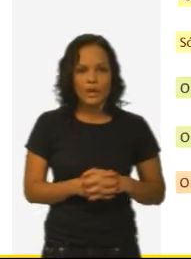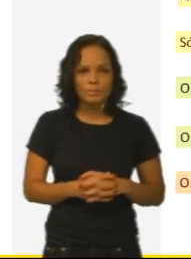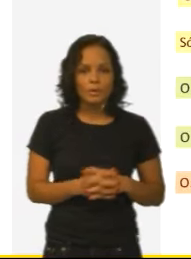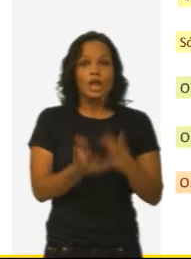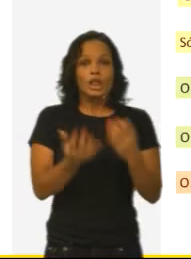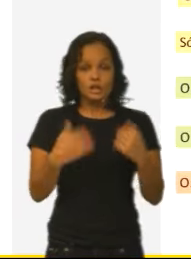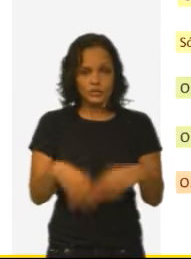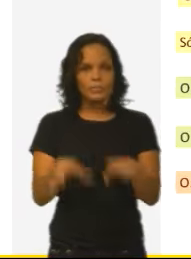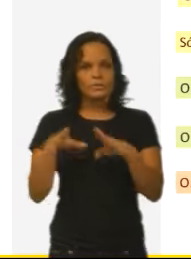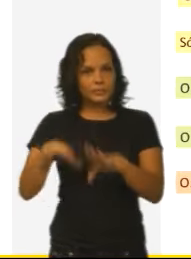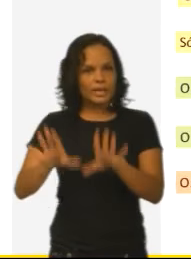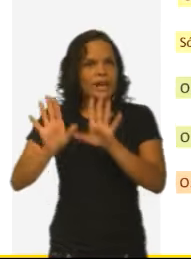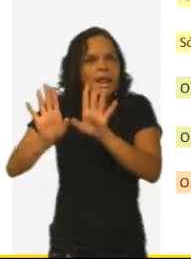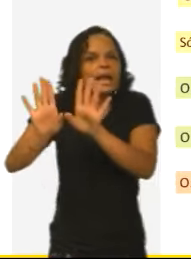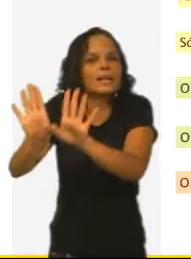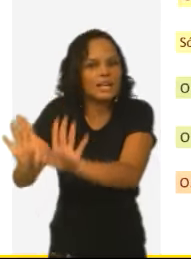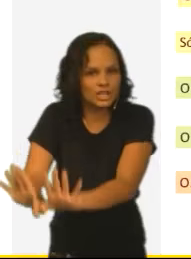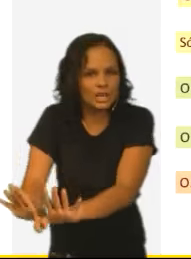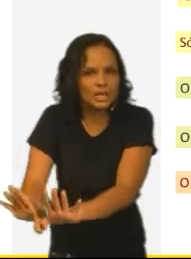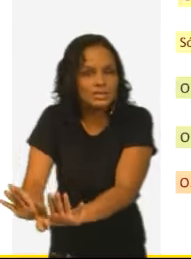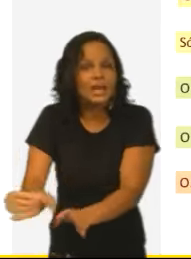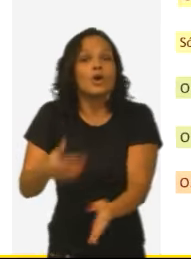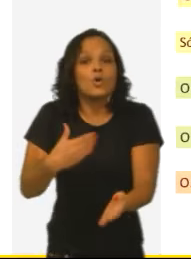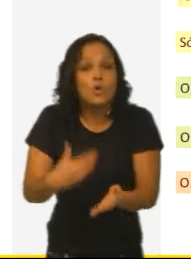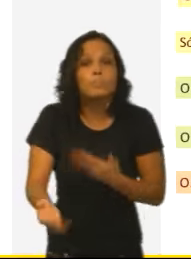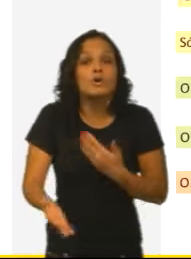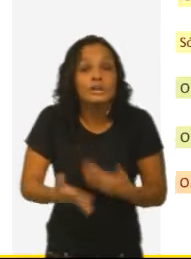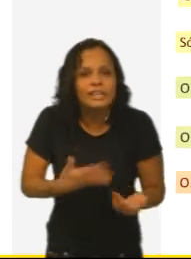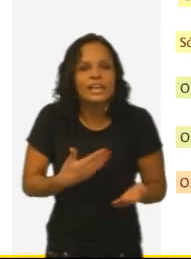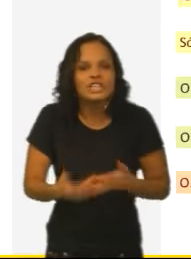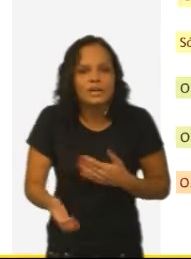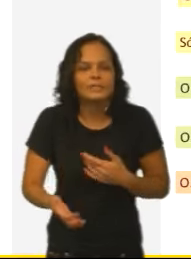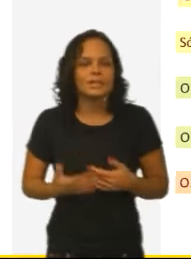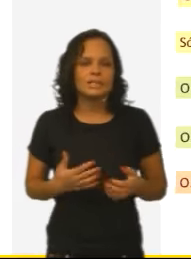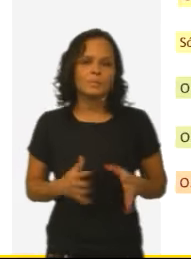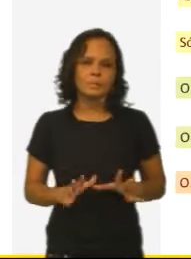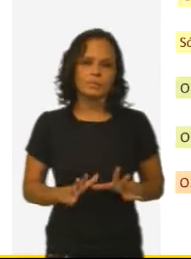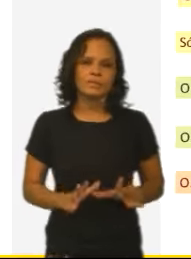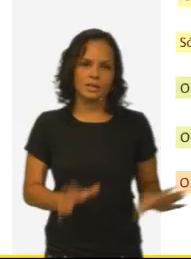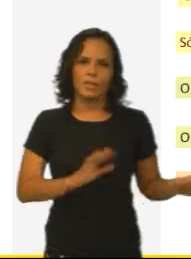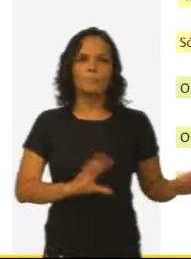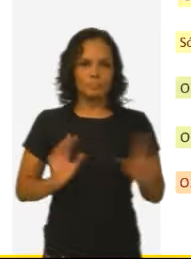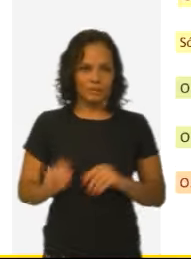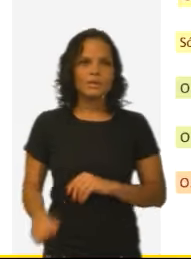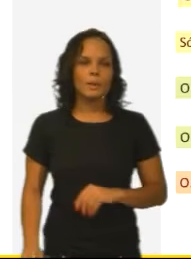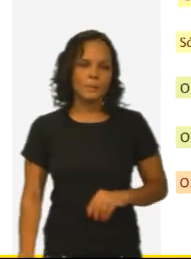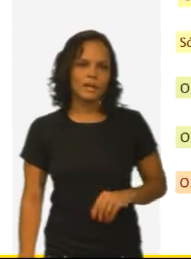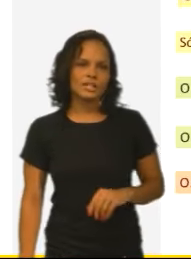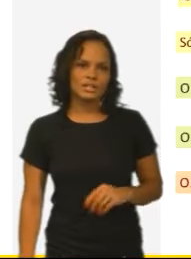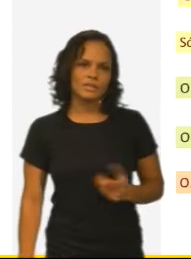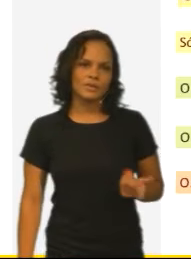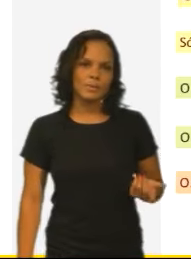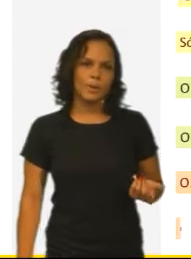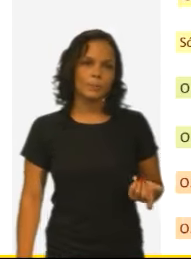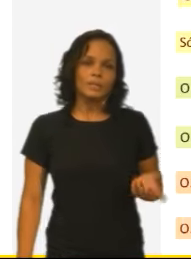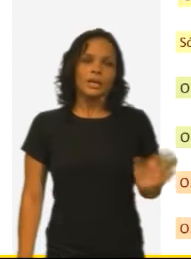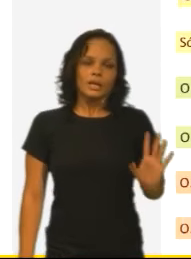verbo. Nós vamos ver lá na regência o porquê de haver essa preposição, mas não é pela regência verbal. E